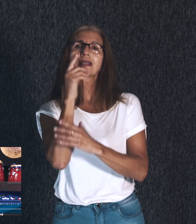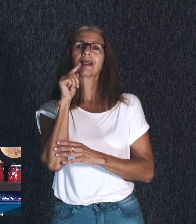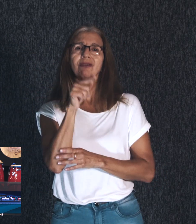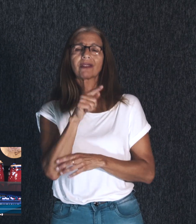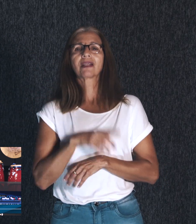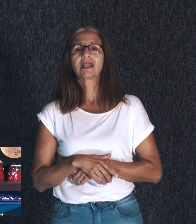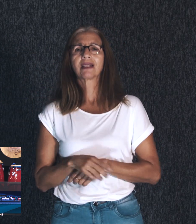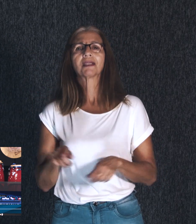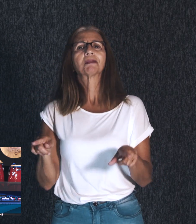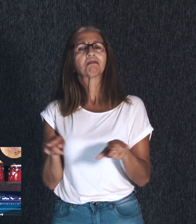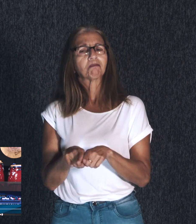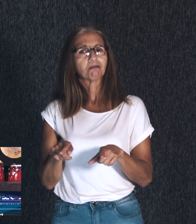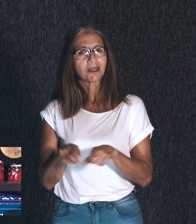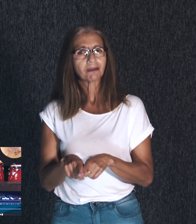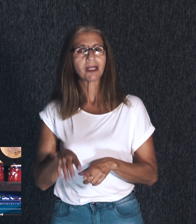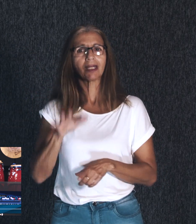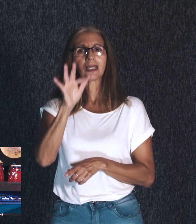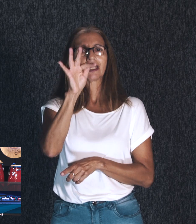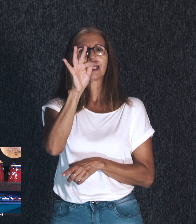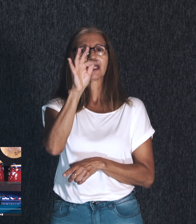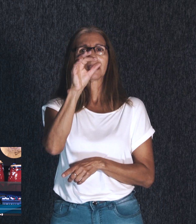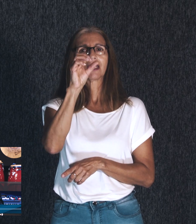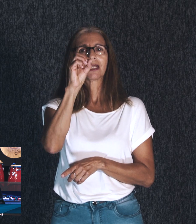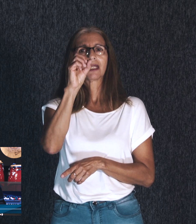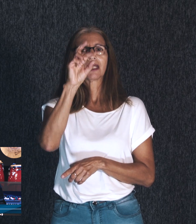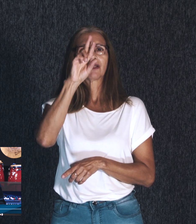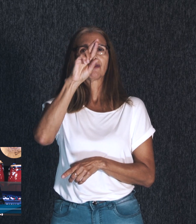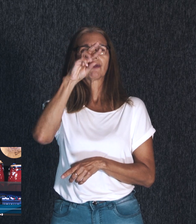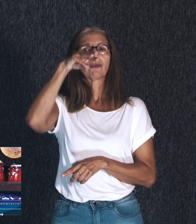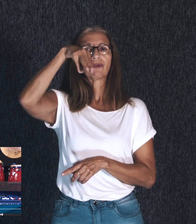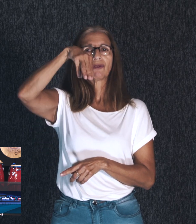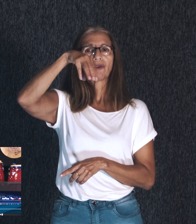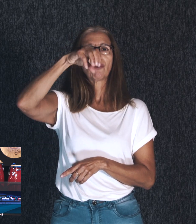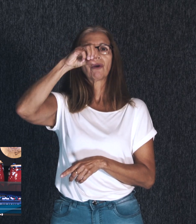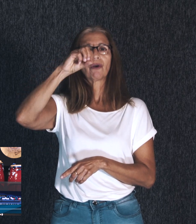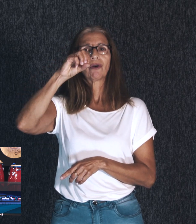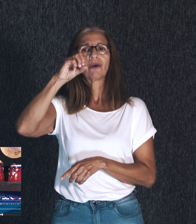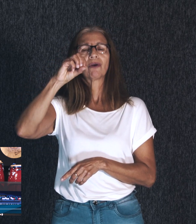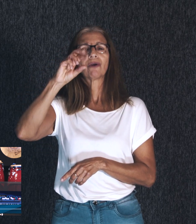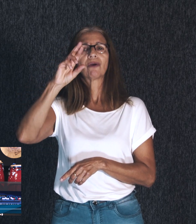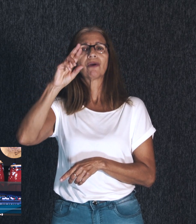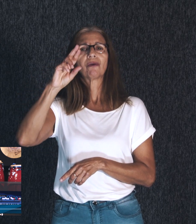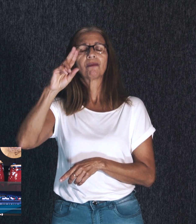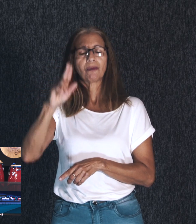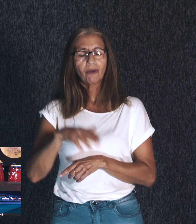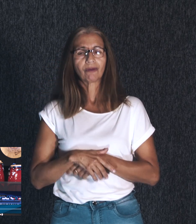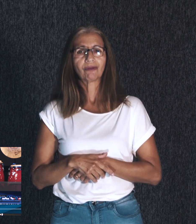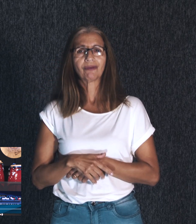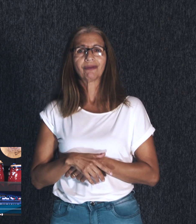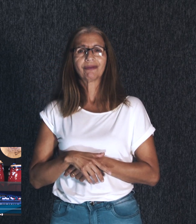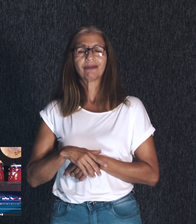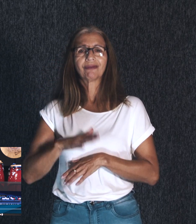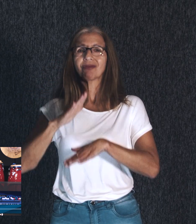formei. A terceira declaração que Deus faz, ainda no mesmo versículo,